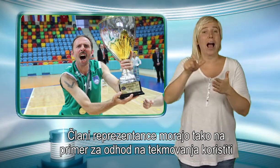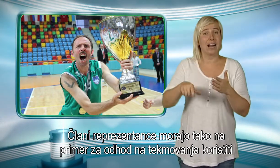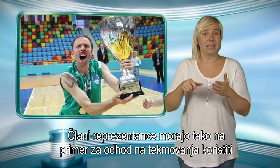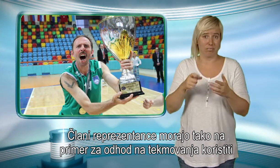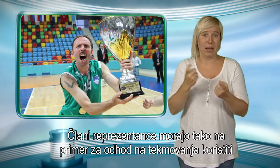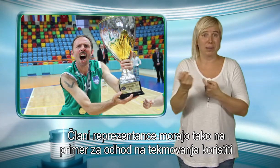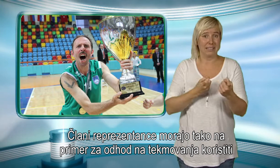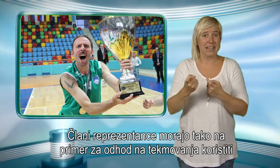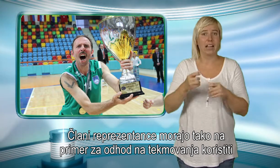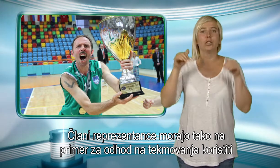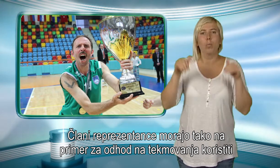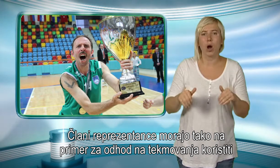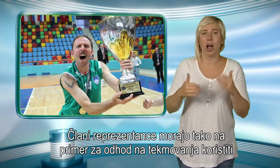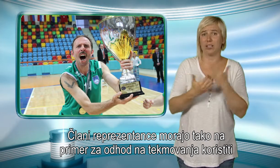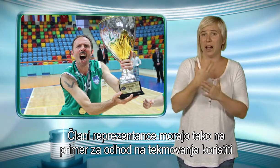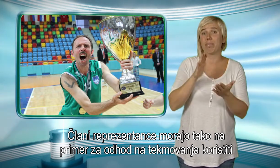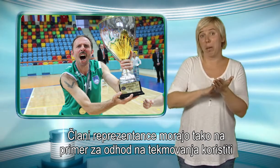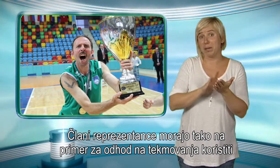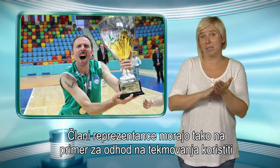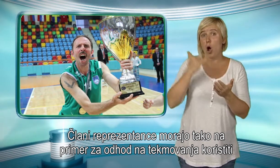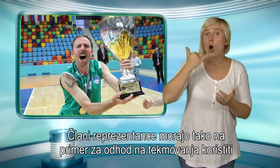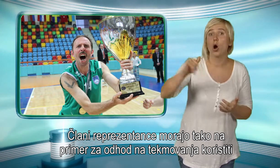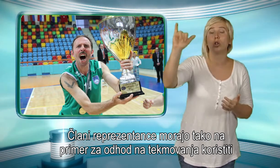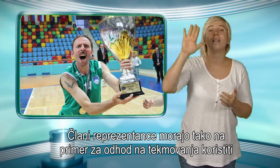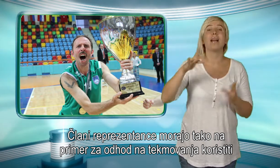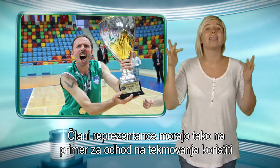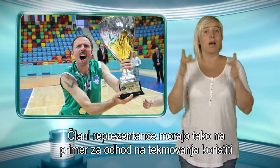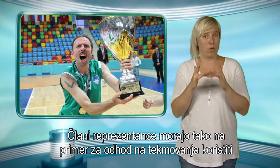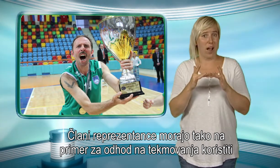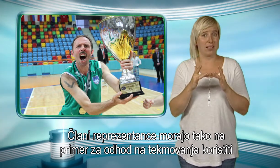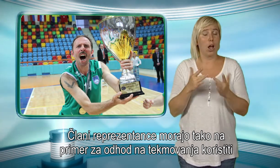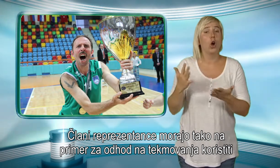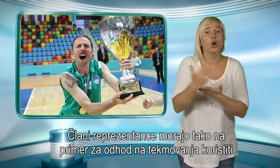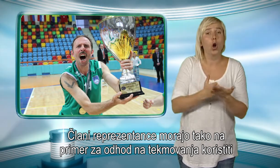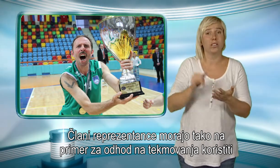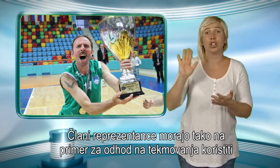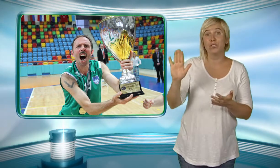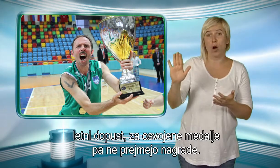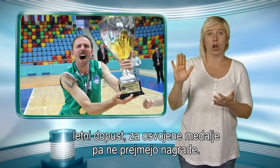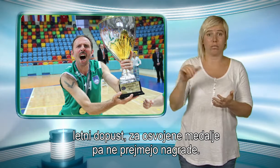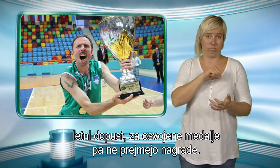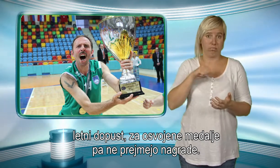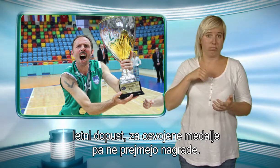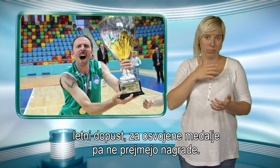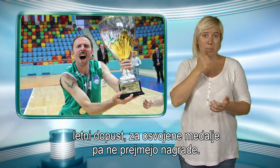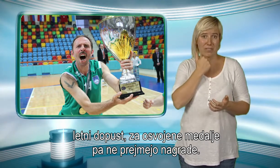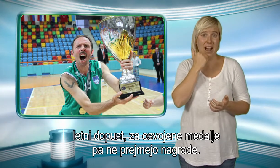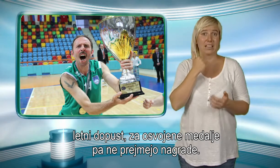Člani reprezentance morajo tako na primer za odhod na tekmovanja koristiti letni dopust, za osvojene medalje pa ne